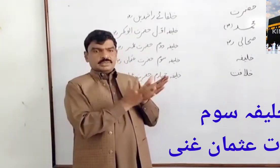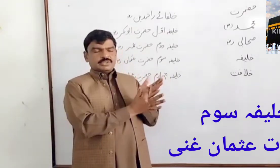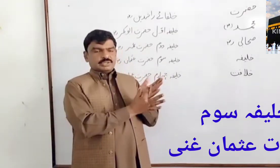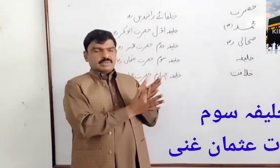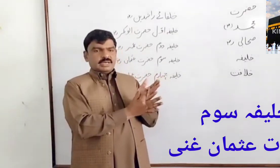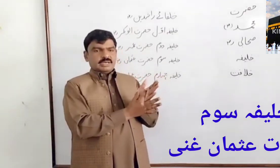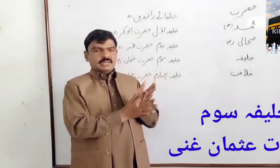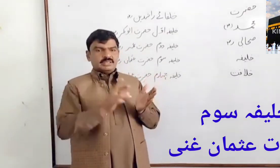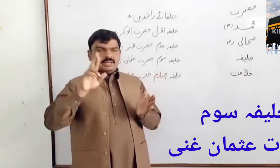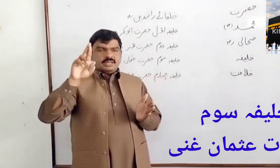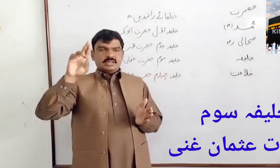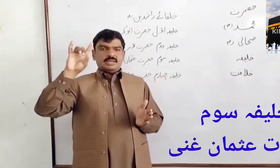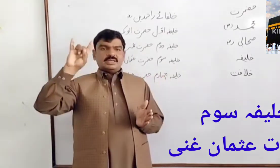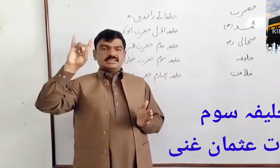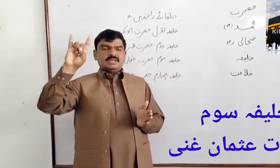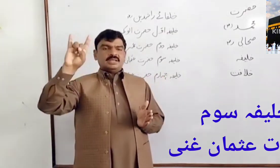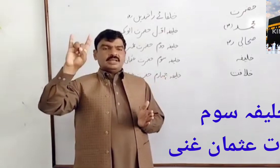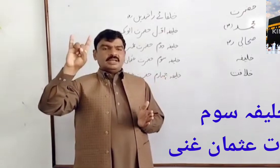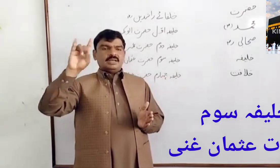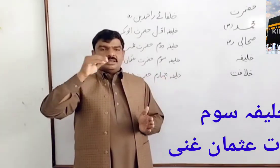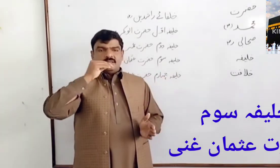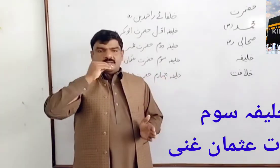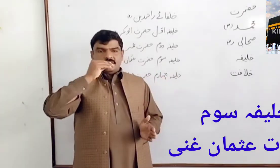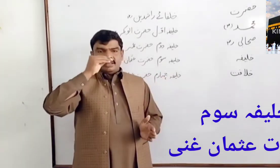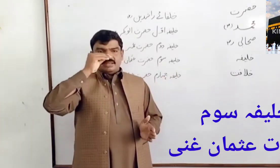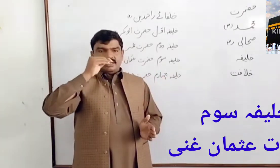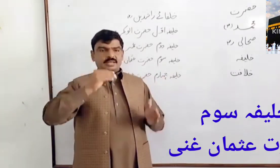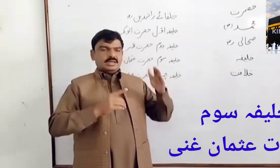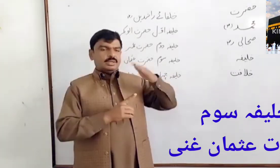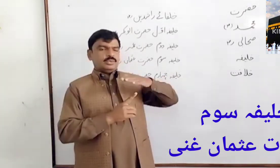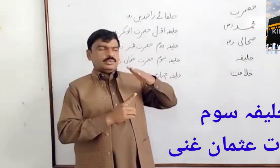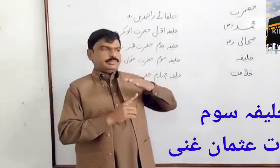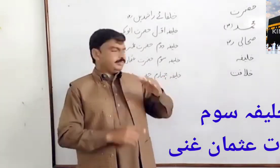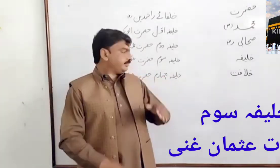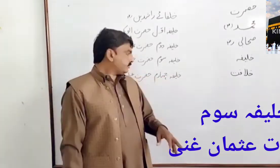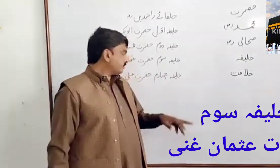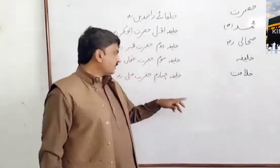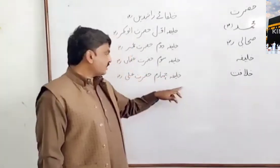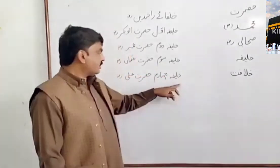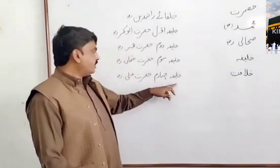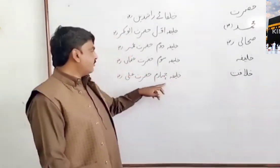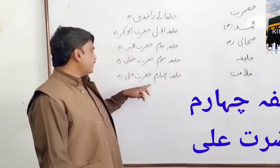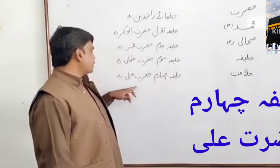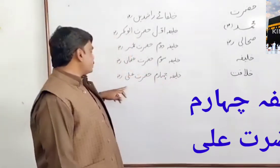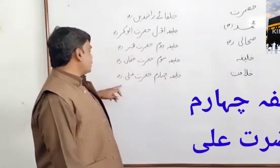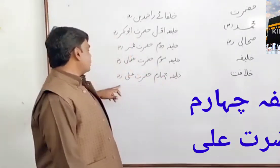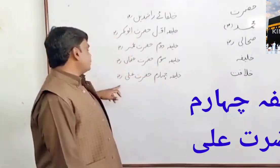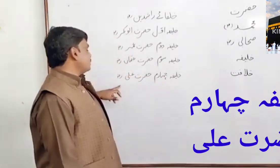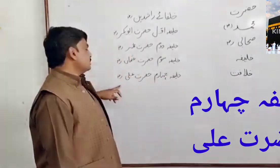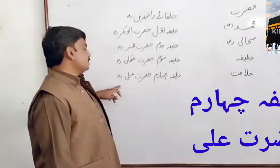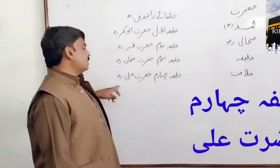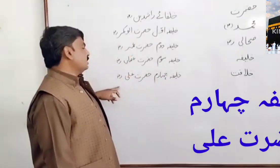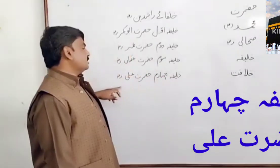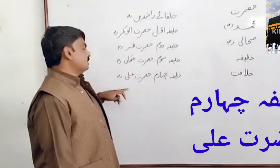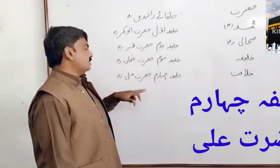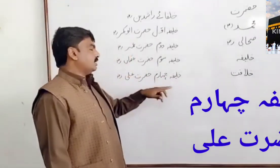हजरत उस्मान रज़ी अल्लाह ताला अन्हु। खलीफा चहारम हजरत अली रज़ी अल्लाह